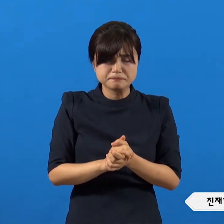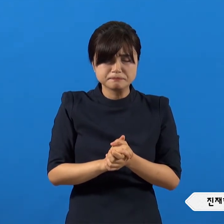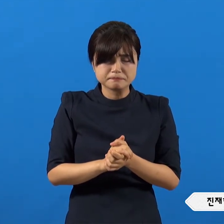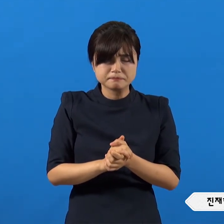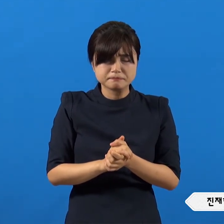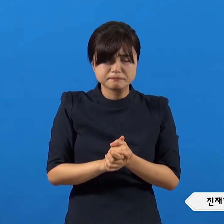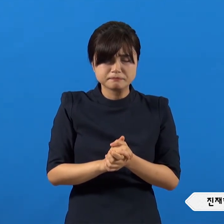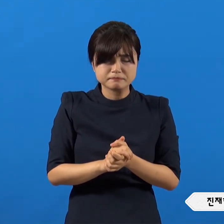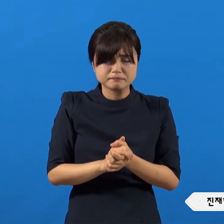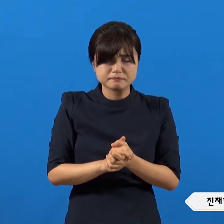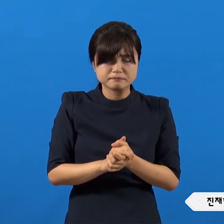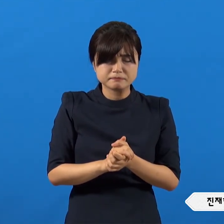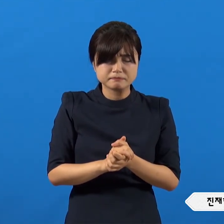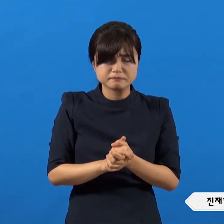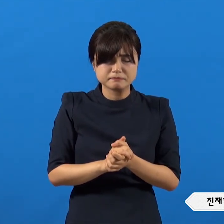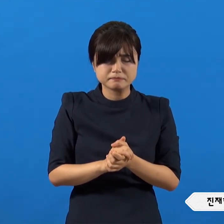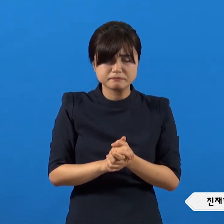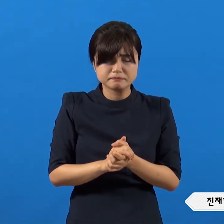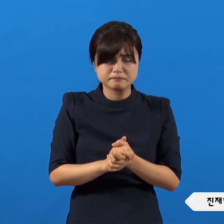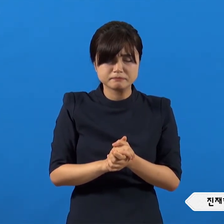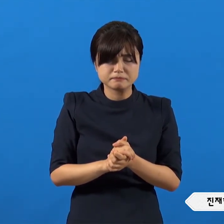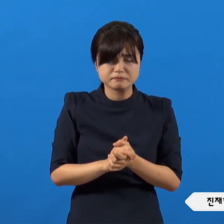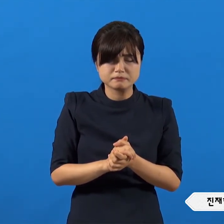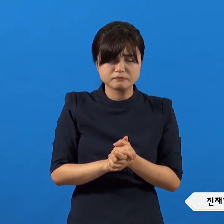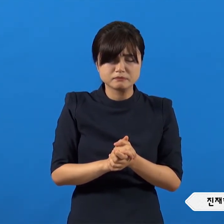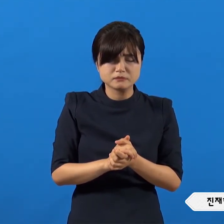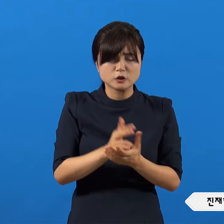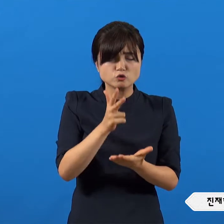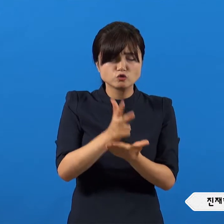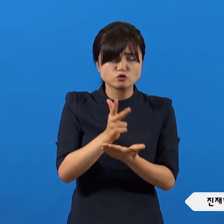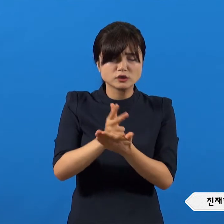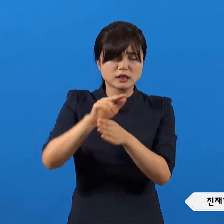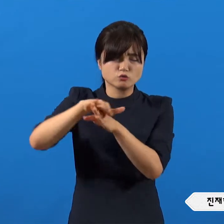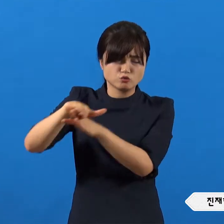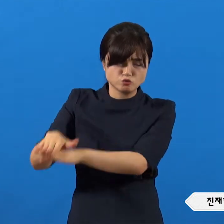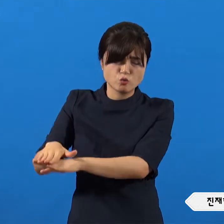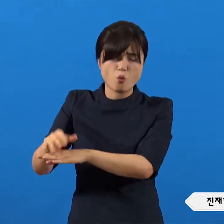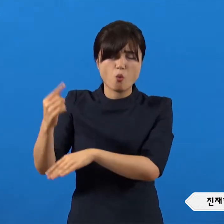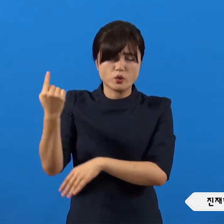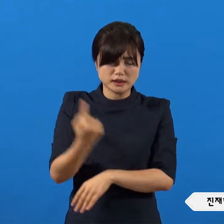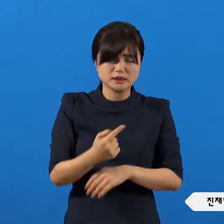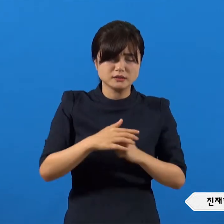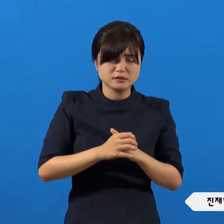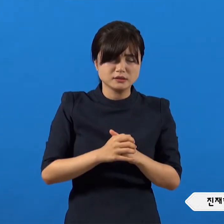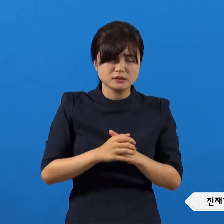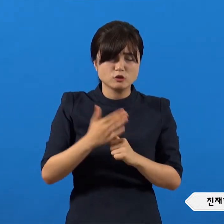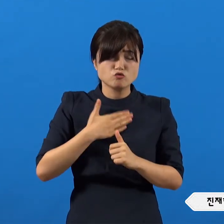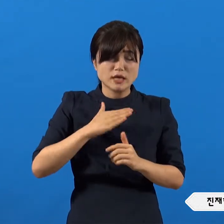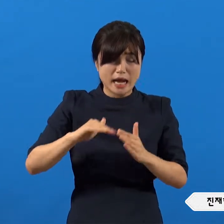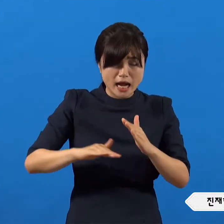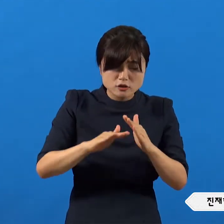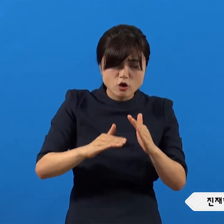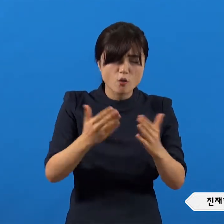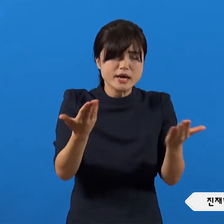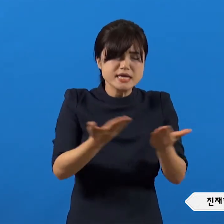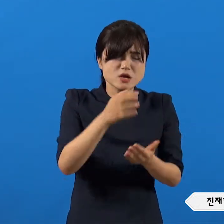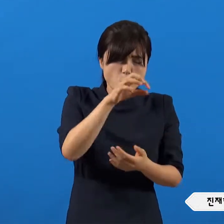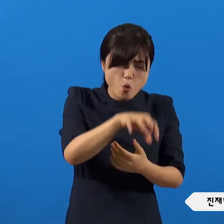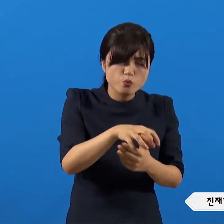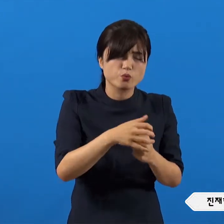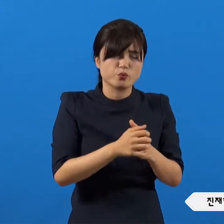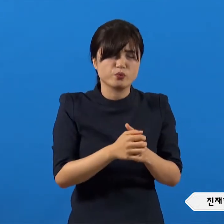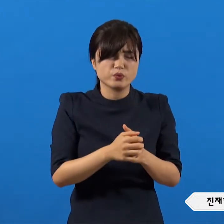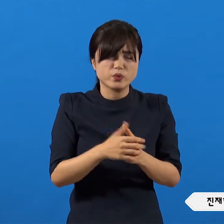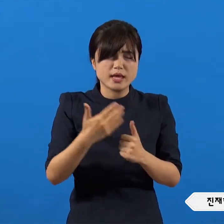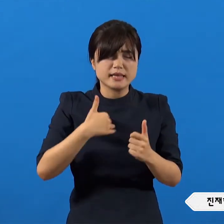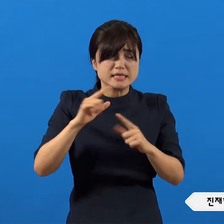Met 2011 주차 두기고, 아니 우리의 가정과 우리의 일터에서 내